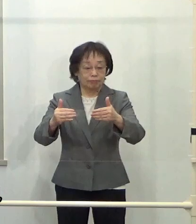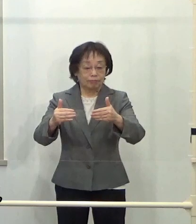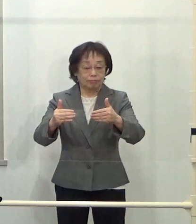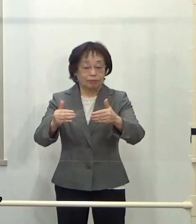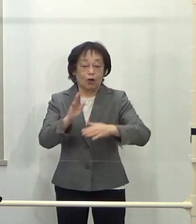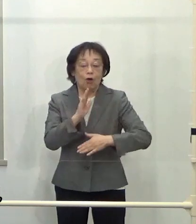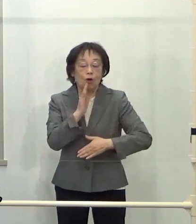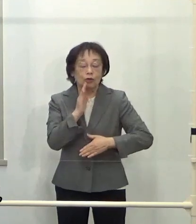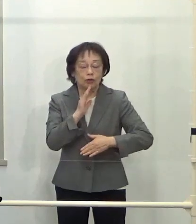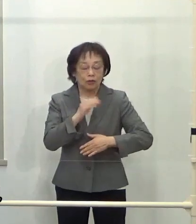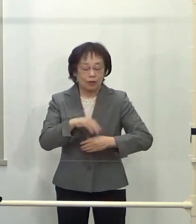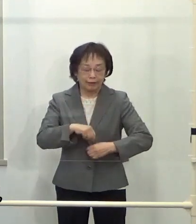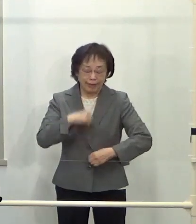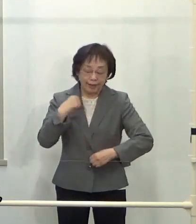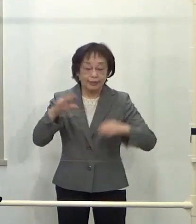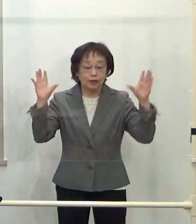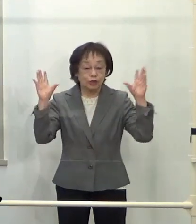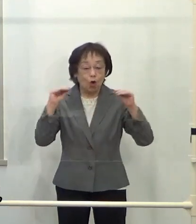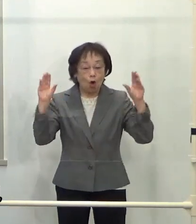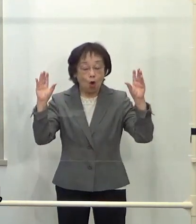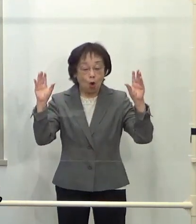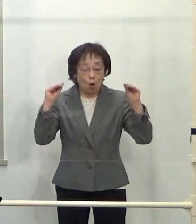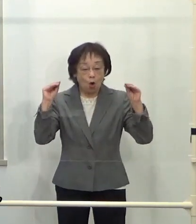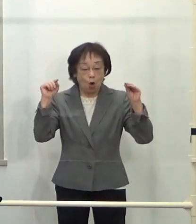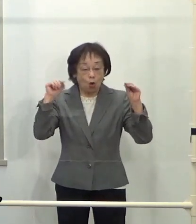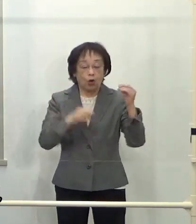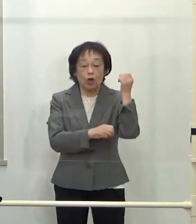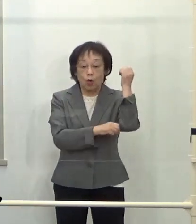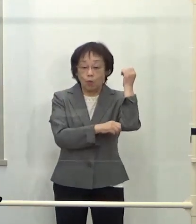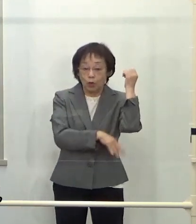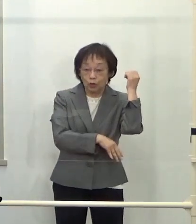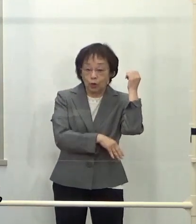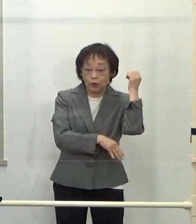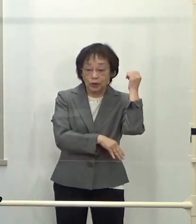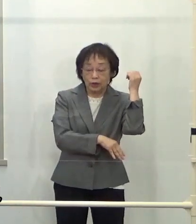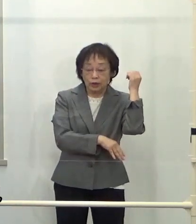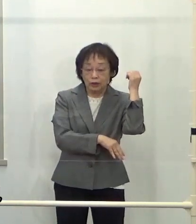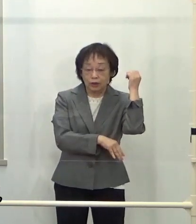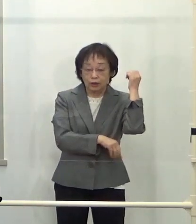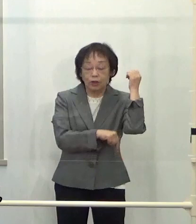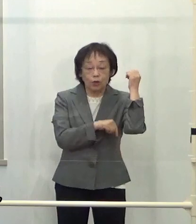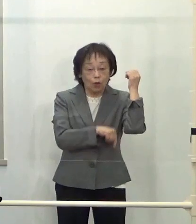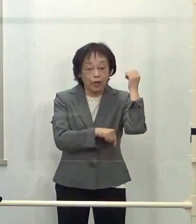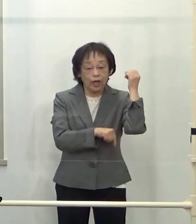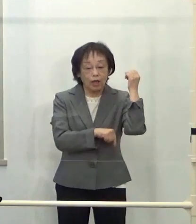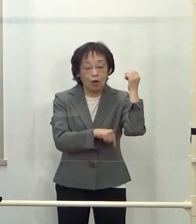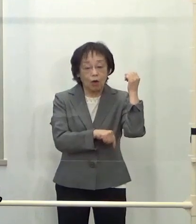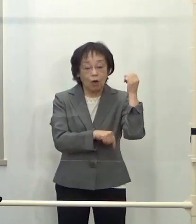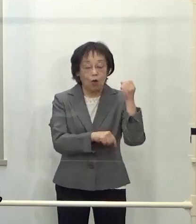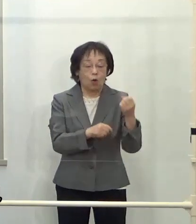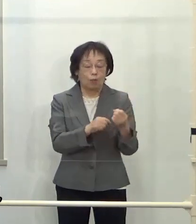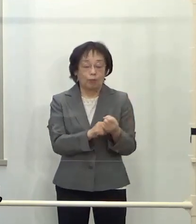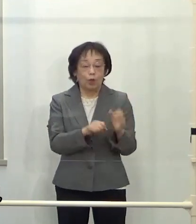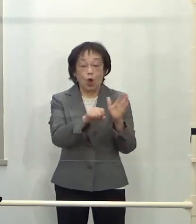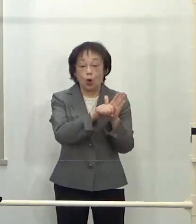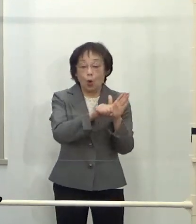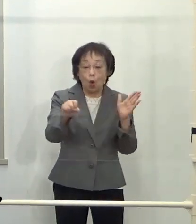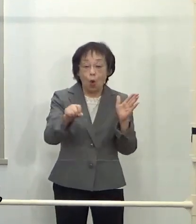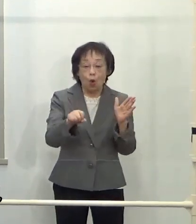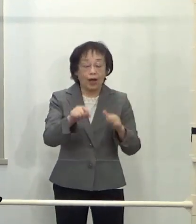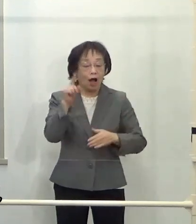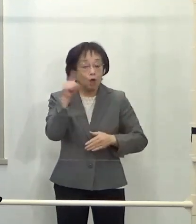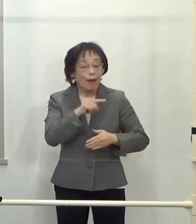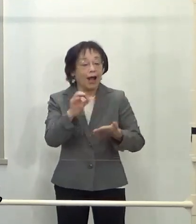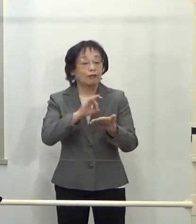な情報をつかんでですね、それをもとにどうすれば効率的、確実に接種をできるか